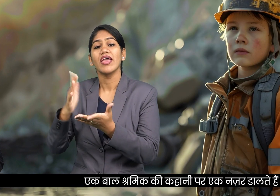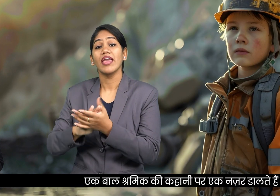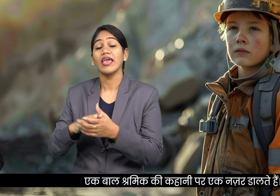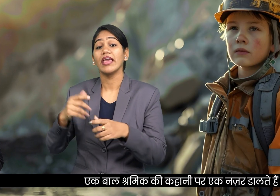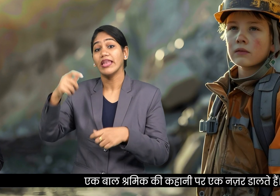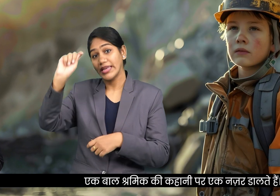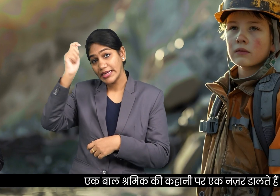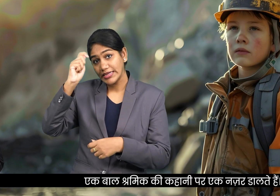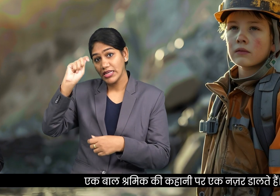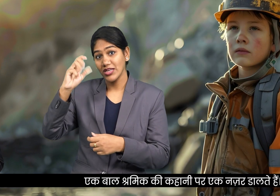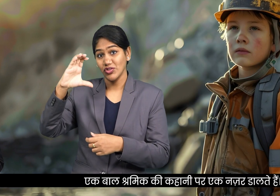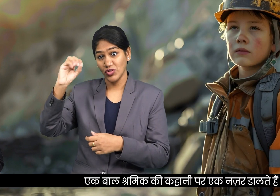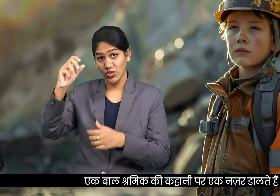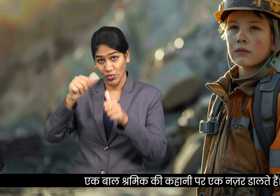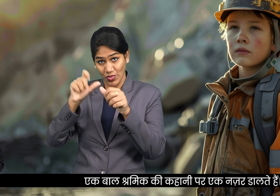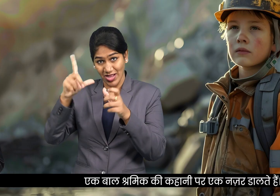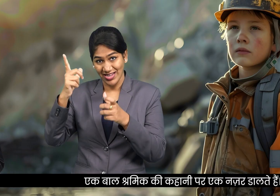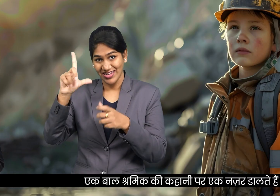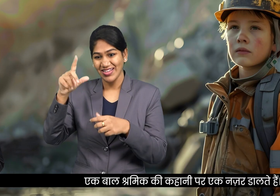हैं।